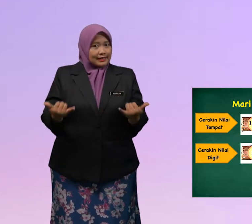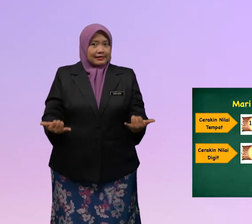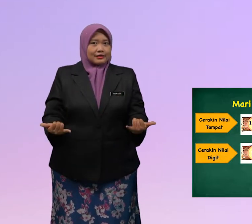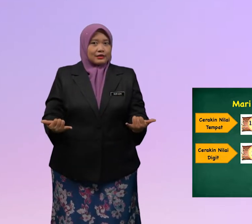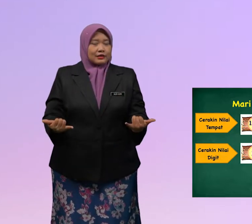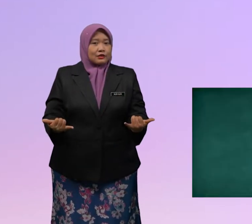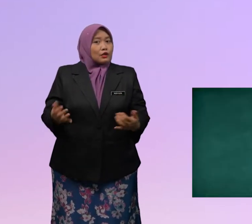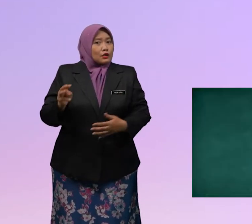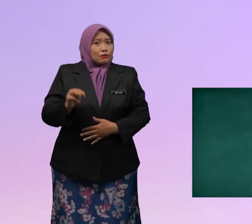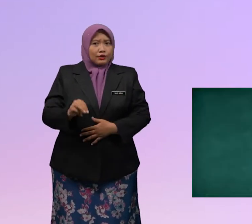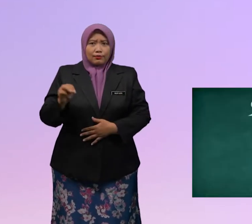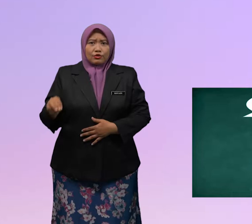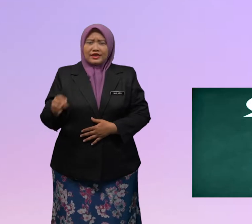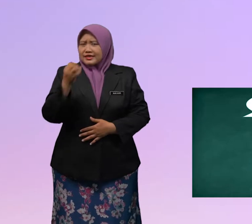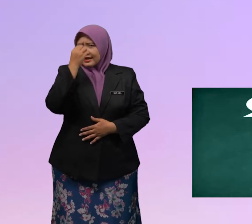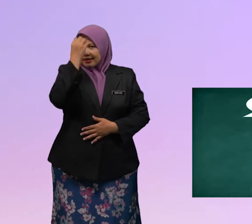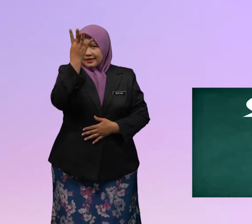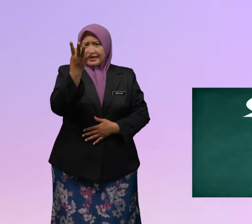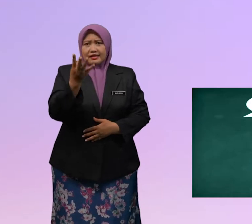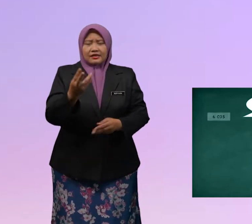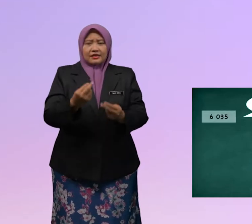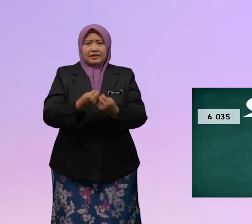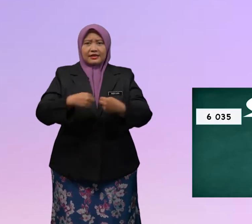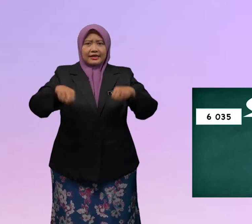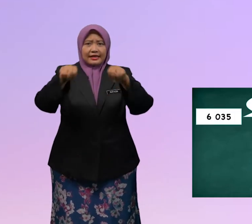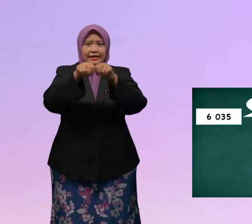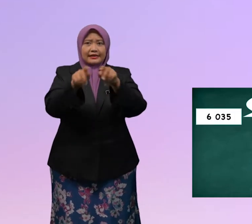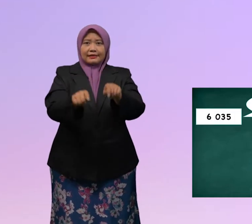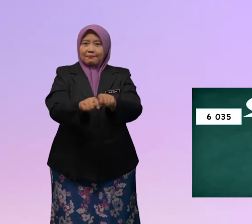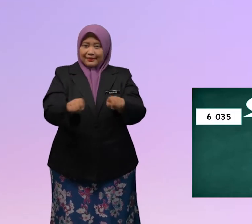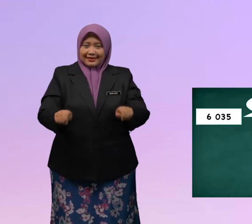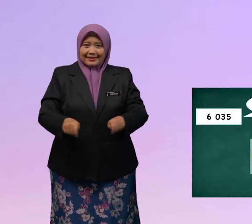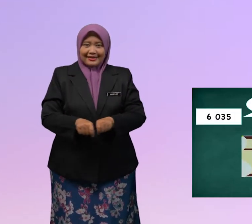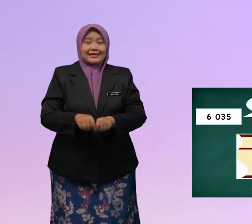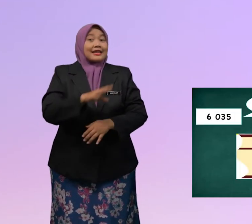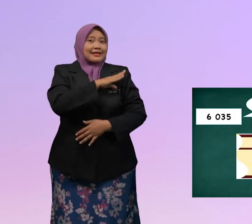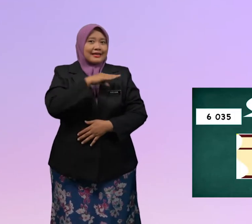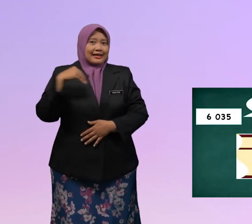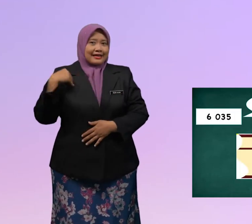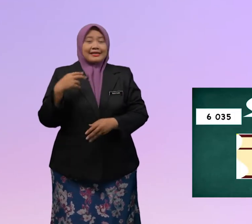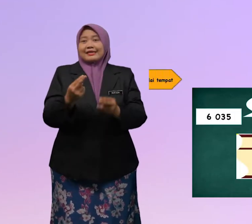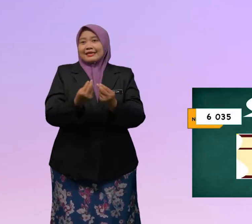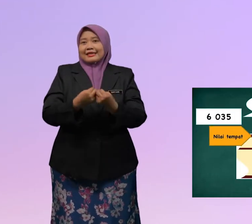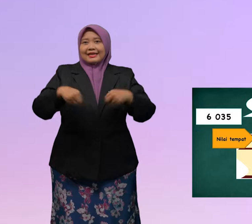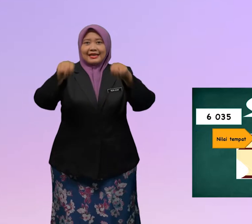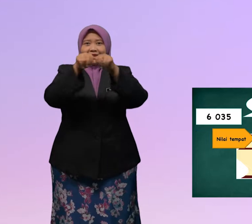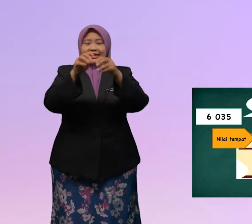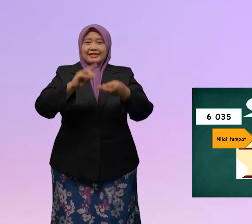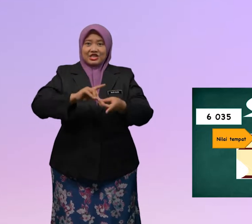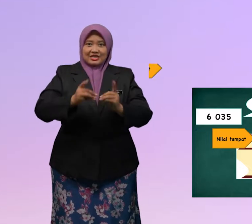Sekarang, murid-murid nyatakan nilai tempat dan nilai